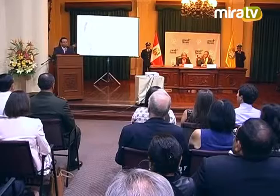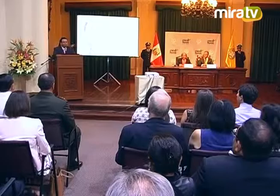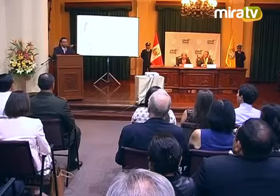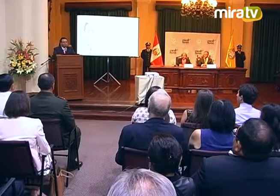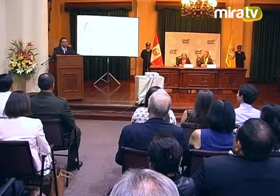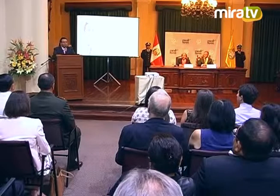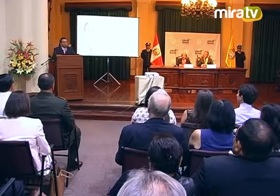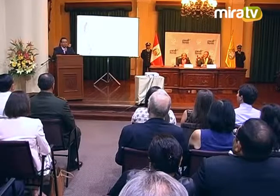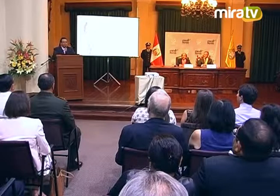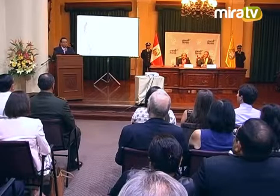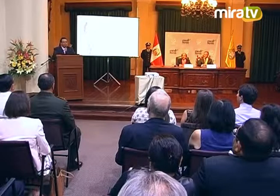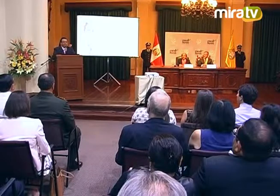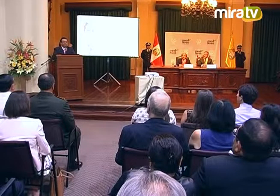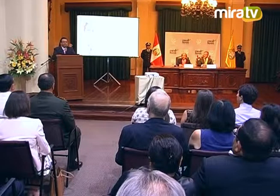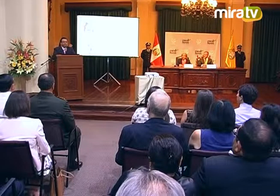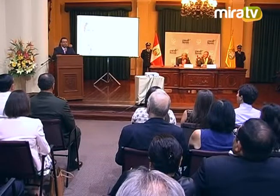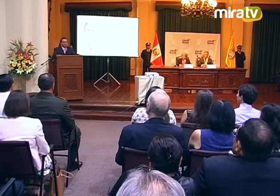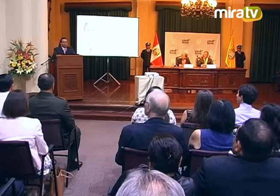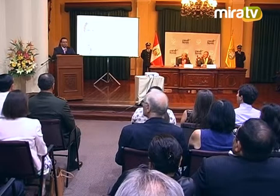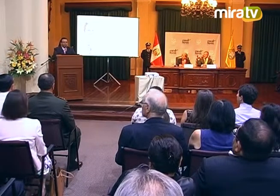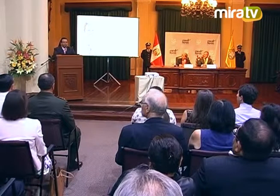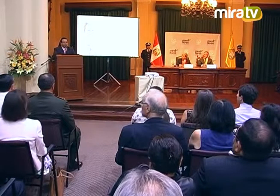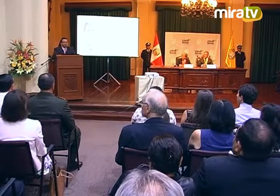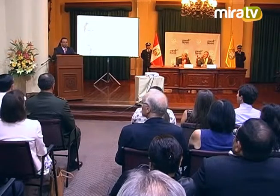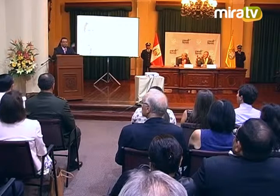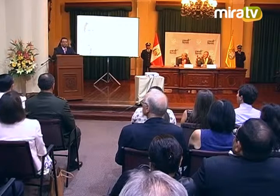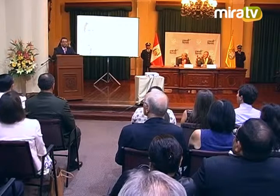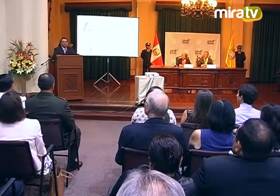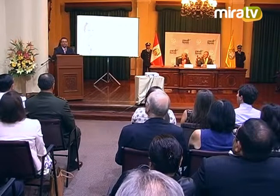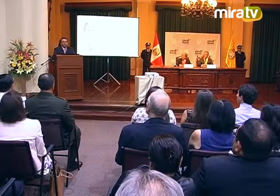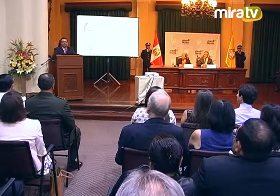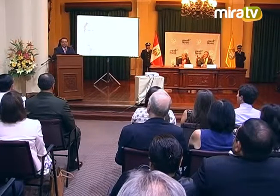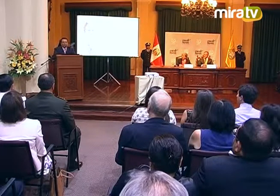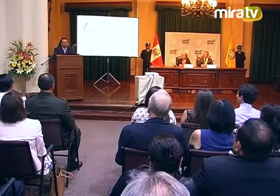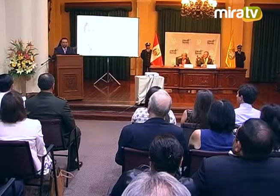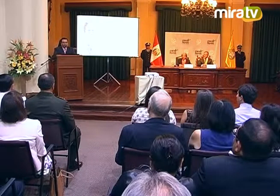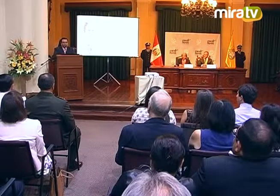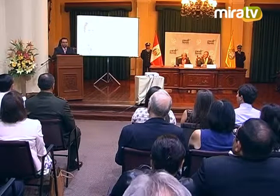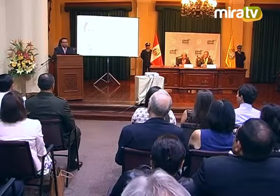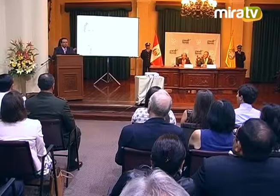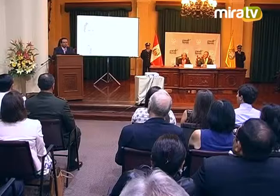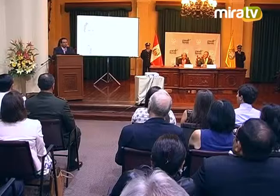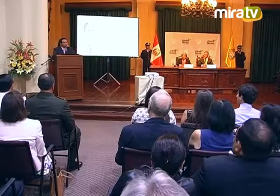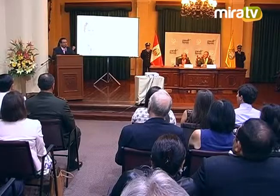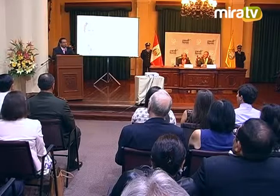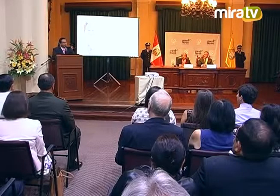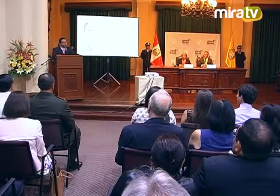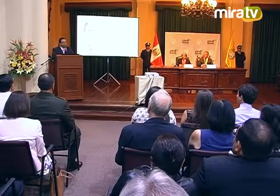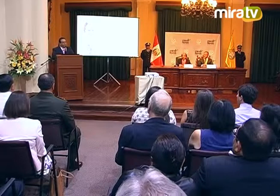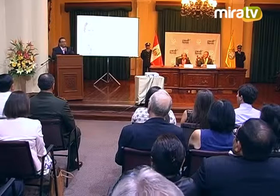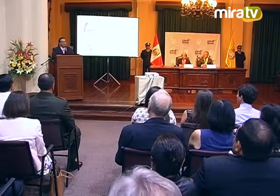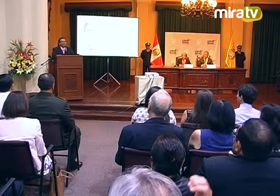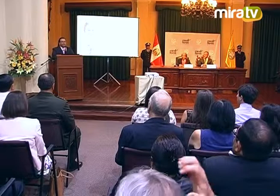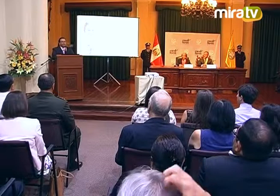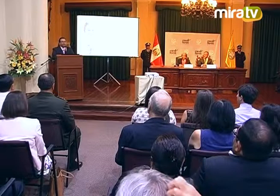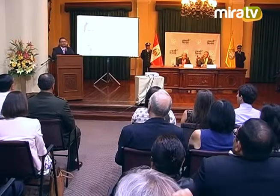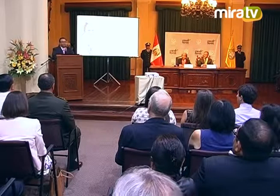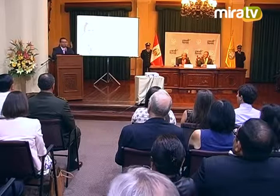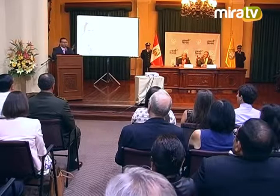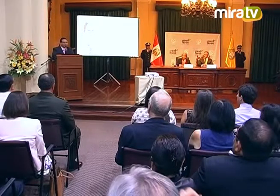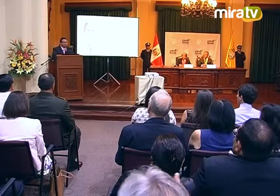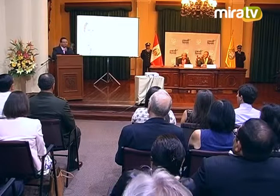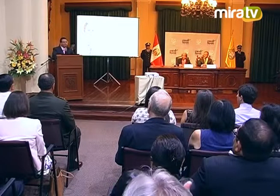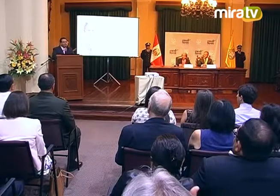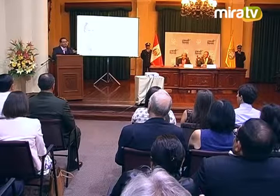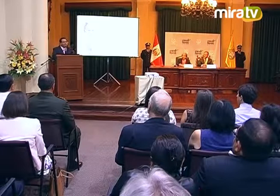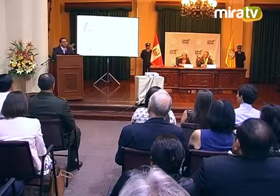Pulgar Vidal Otálora, ministro de Estado en el Despacho del Ambiente, ha concluido. El señor alcalde de Miraflores invita a todos